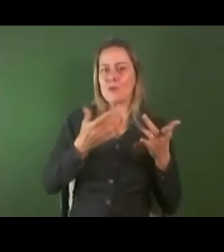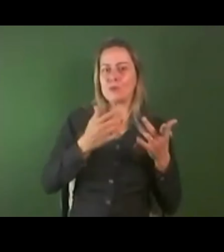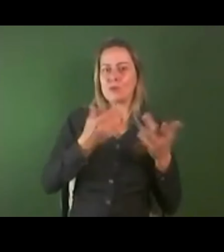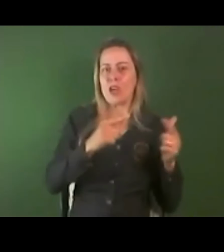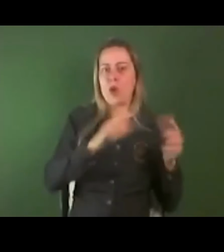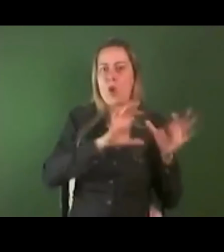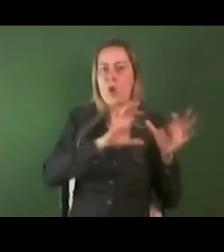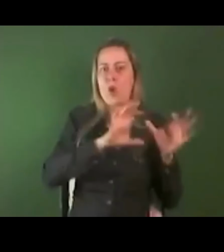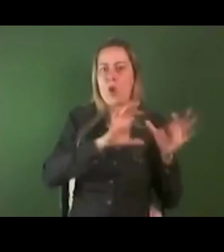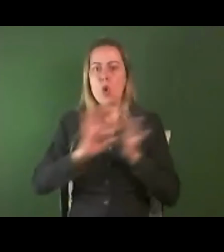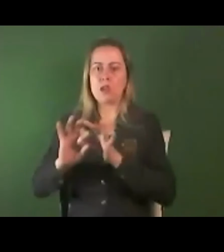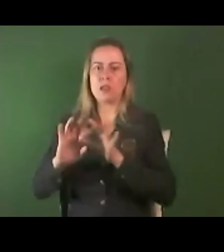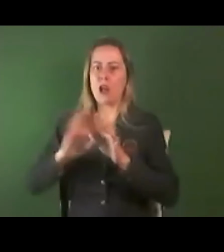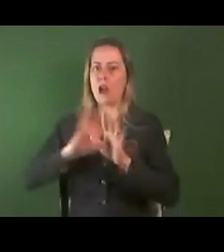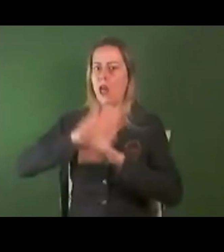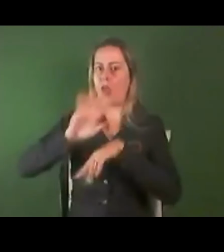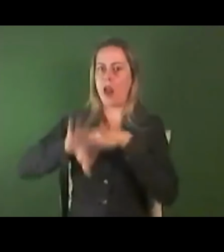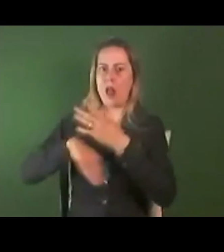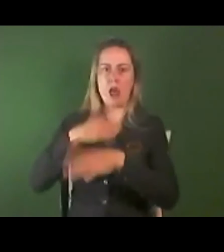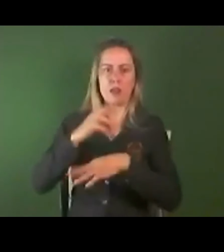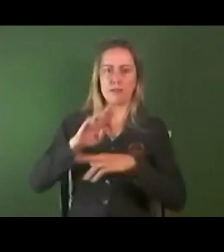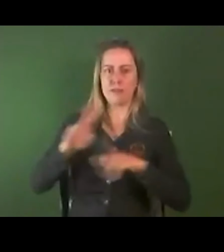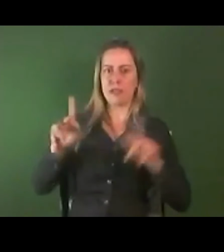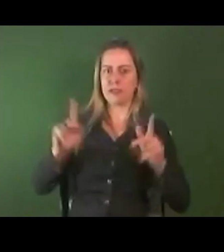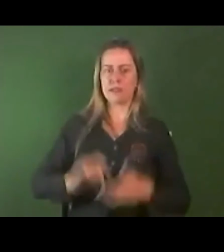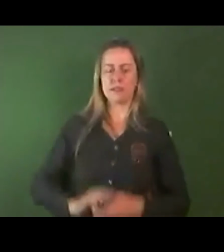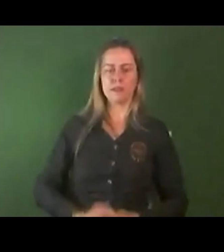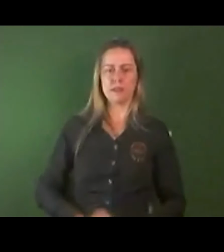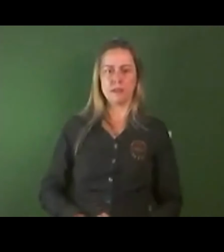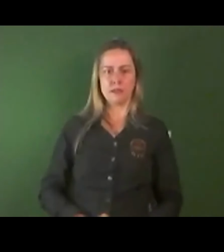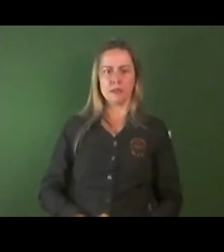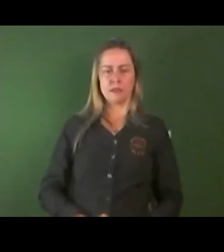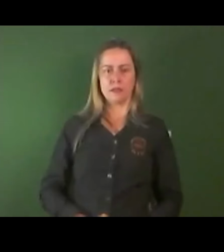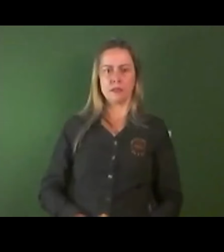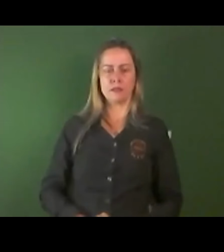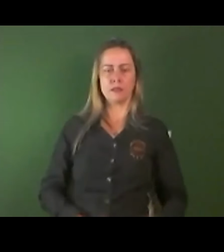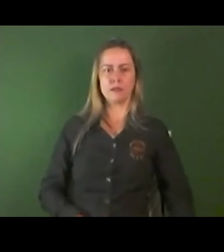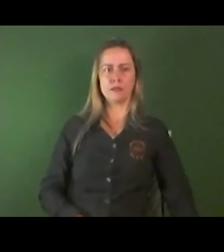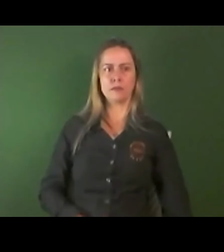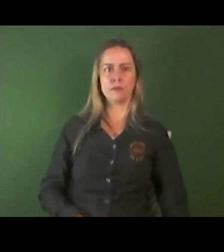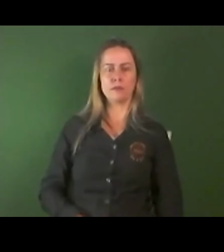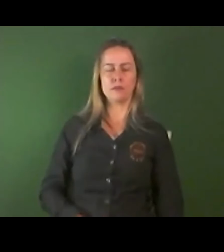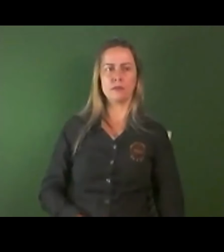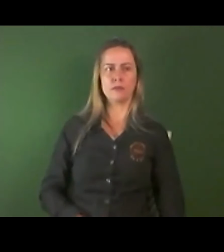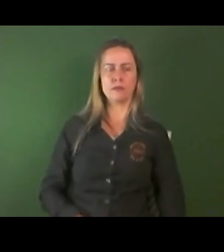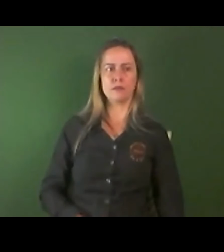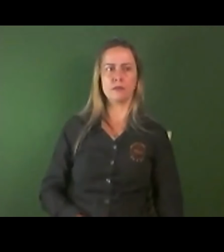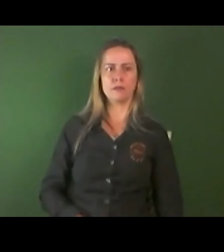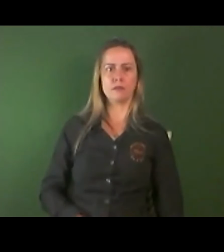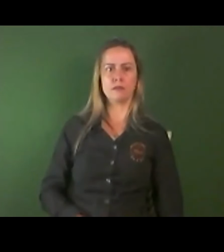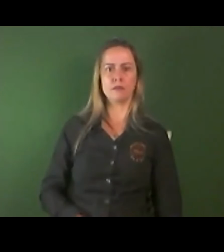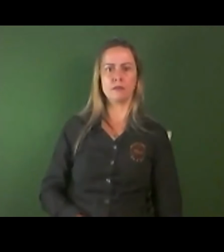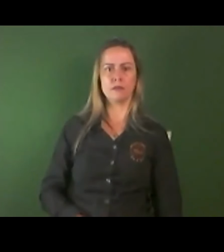olhar flui. Cada virada de página é uma parada, é uma interrupção, é uma necessidade da gente olhar para o